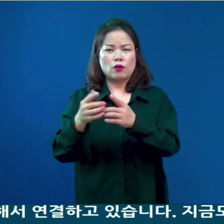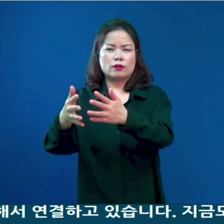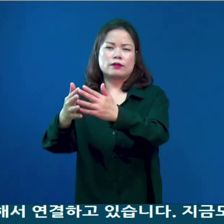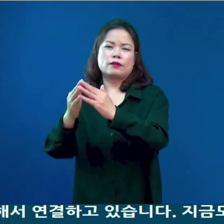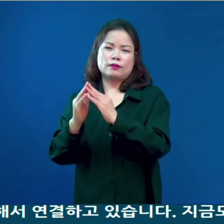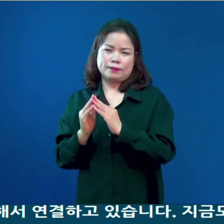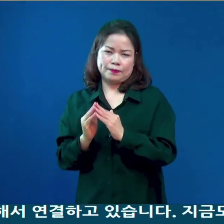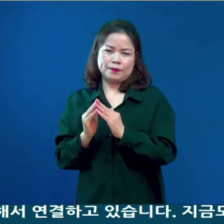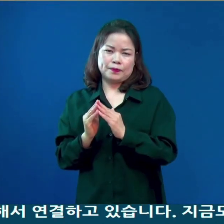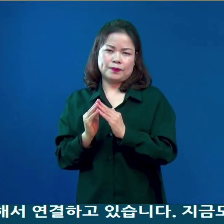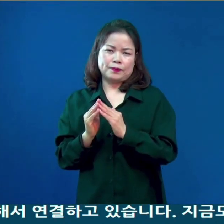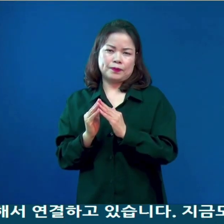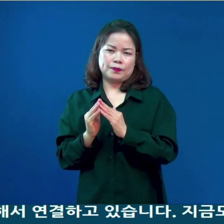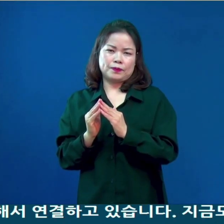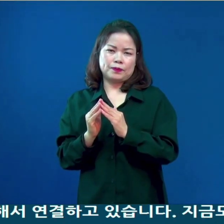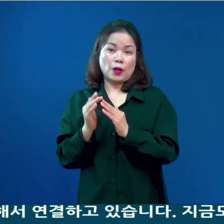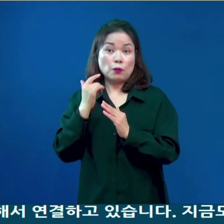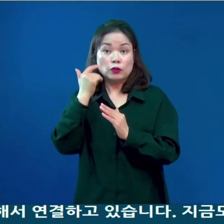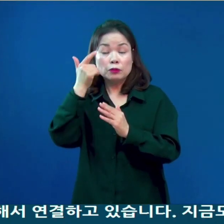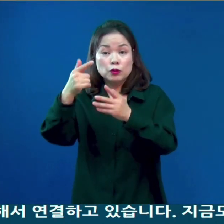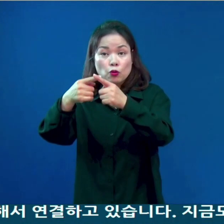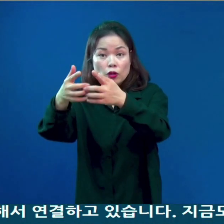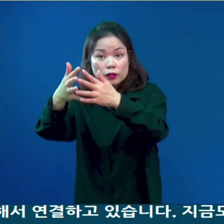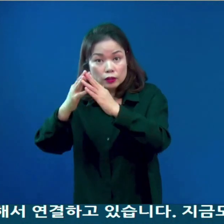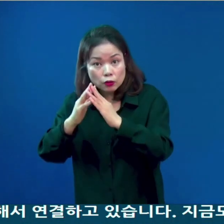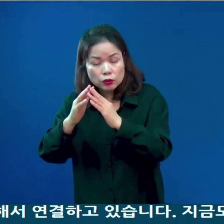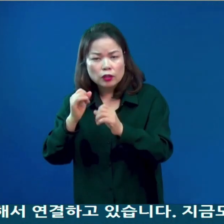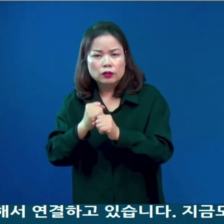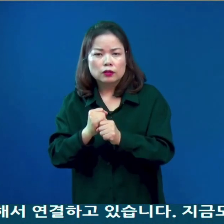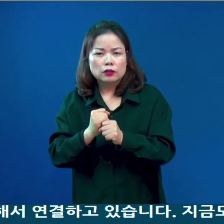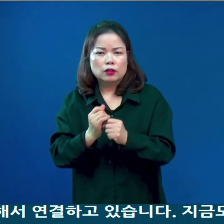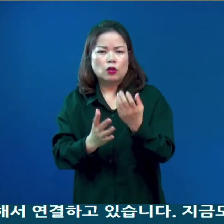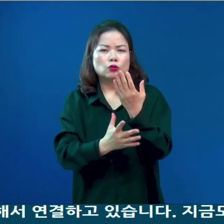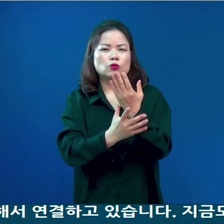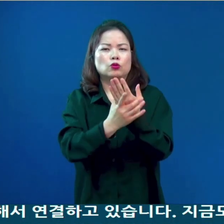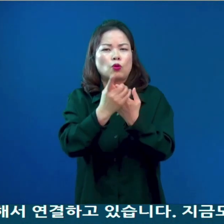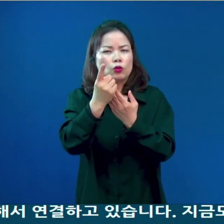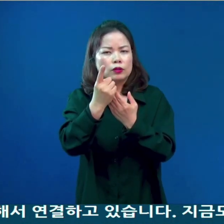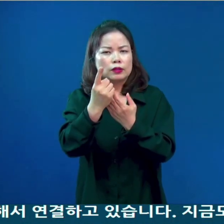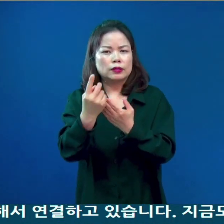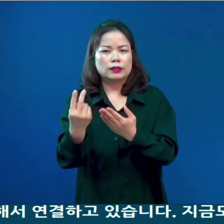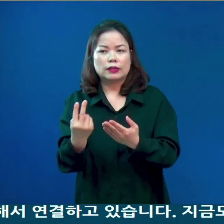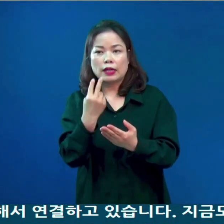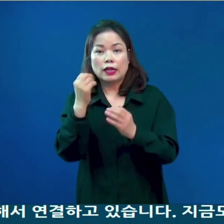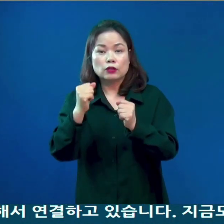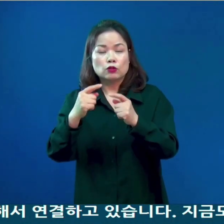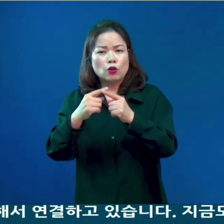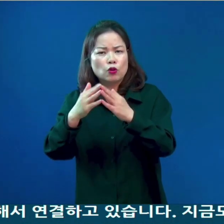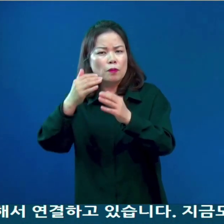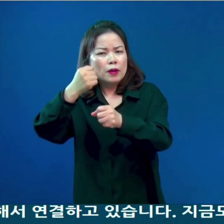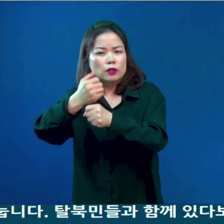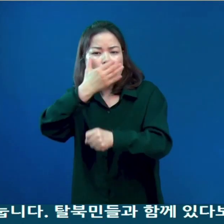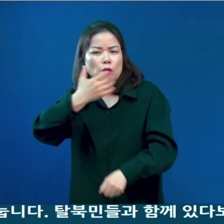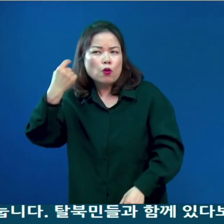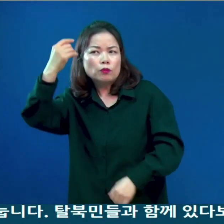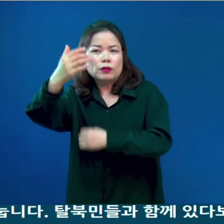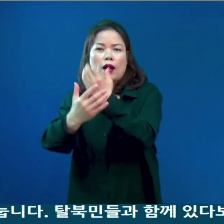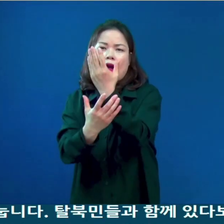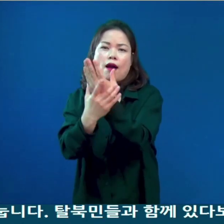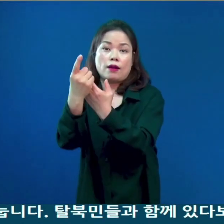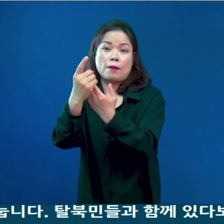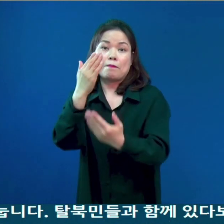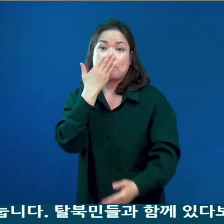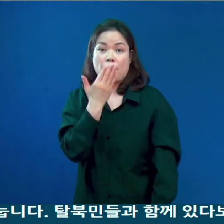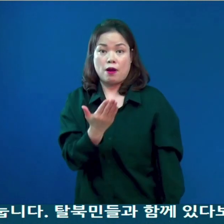개척했습니다. 통일을 먼저 살아가는 교회를 한번 만들어 보자. 왜냐하면 복음은 하나 되게 할 수